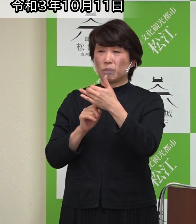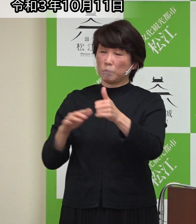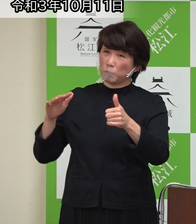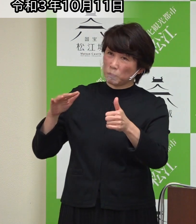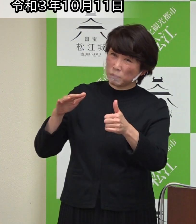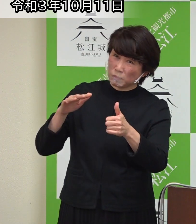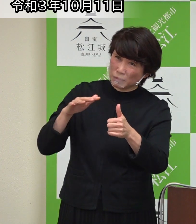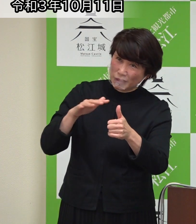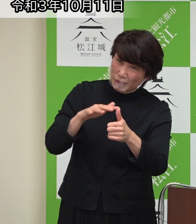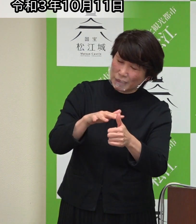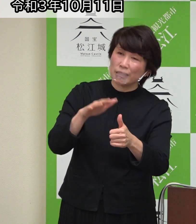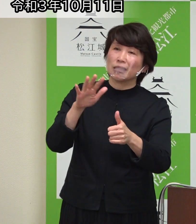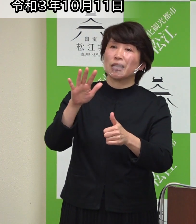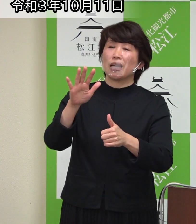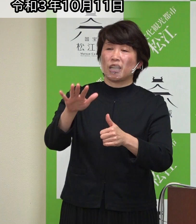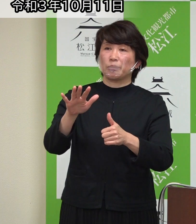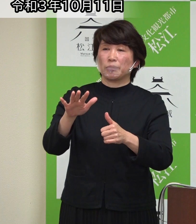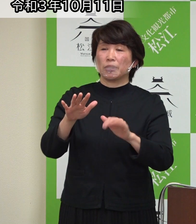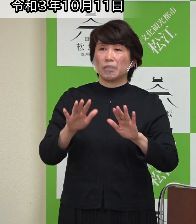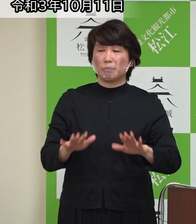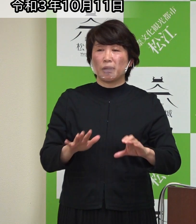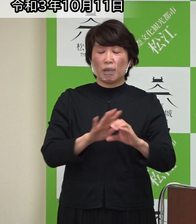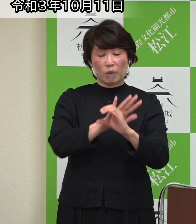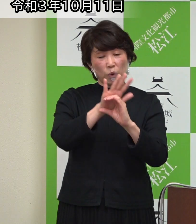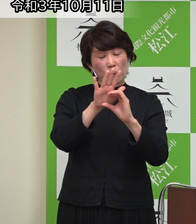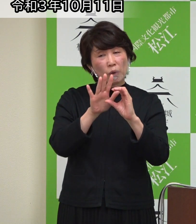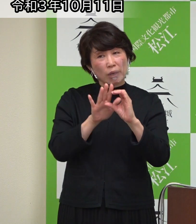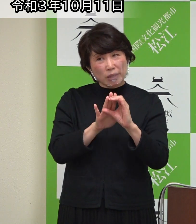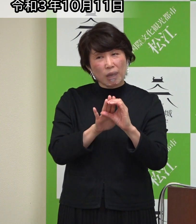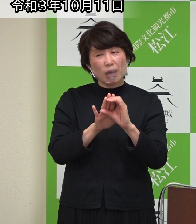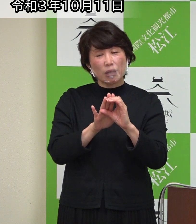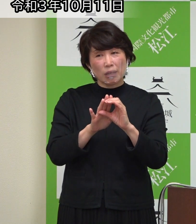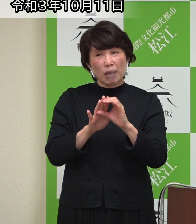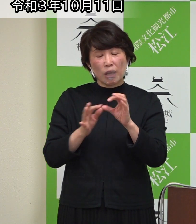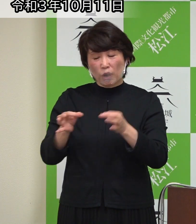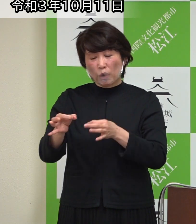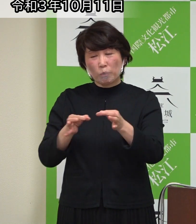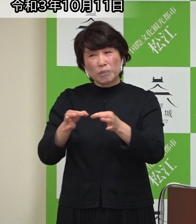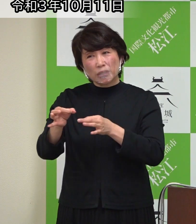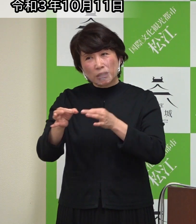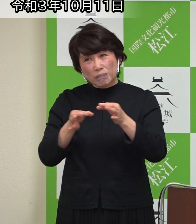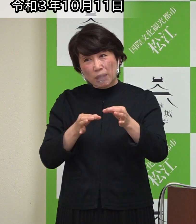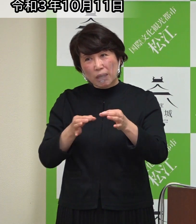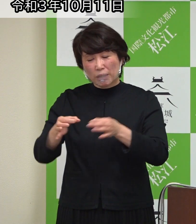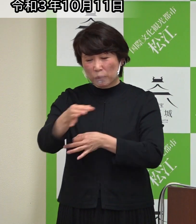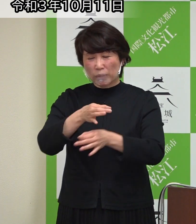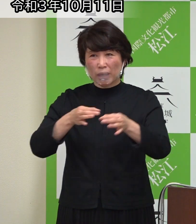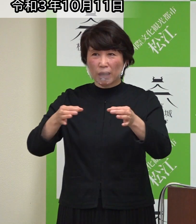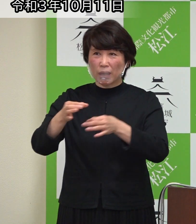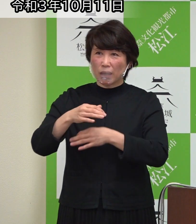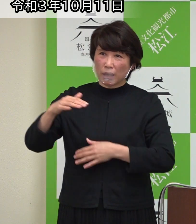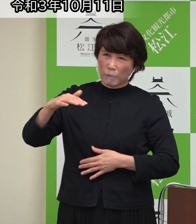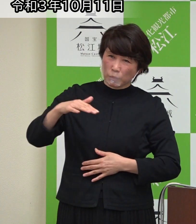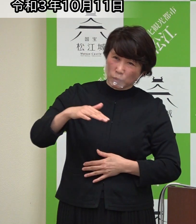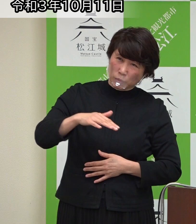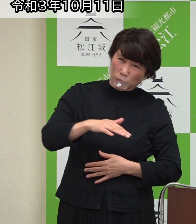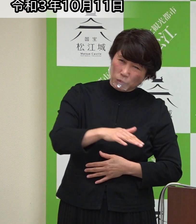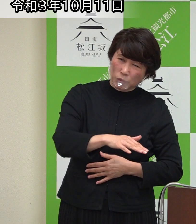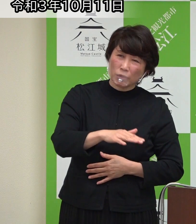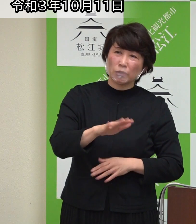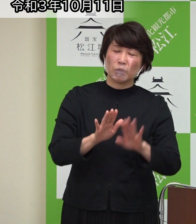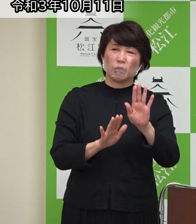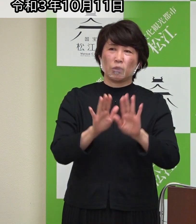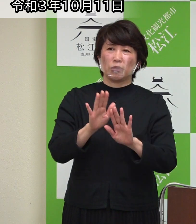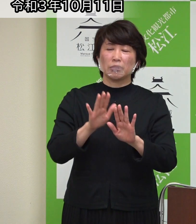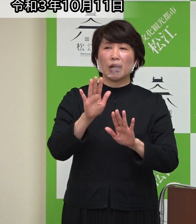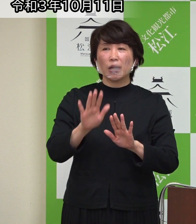ると、今コロナ禍で飲食店すごく大変なので、まあ、こう取り掛かりはそういう美味しいものをこうどんどん発信して、こう松江の美味しいものをアピールして